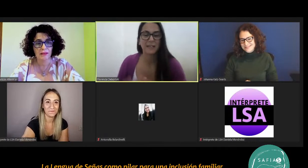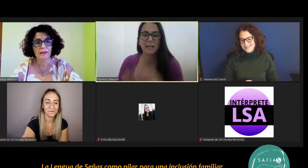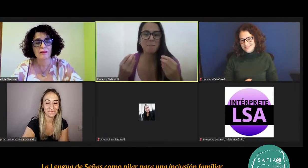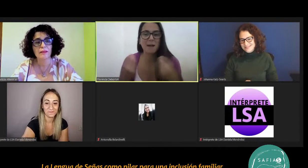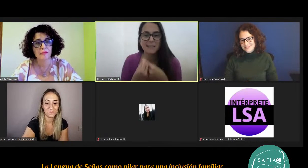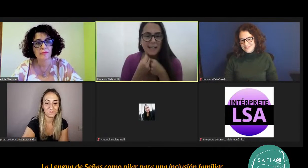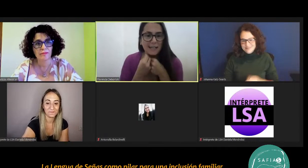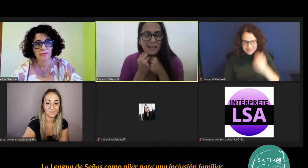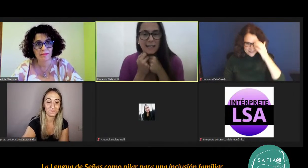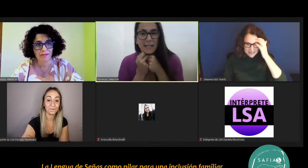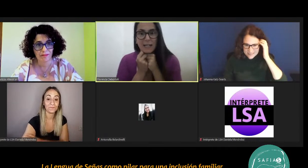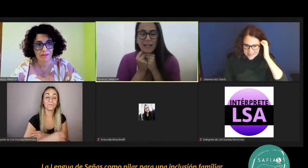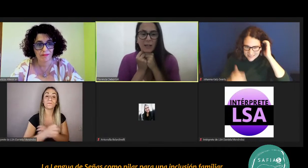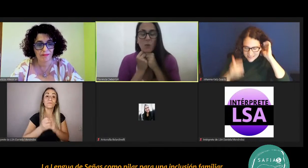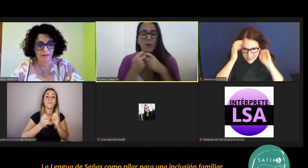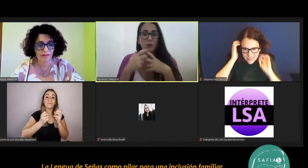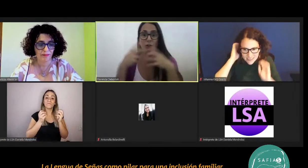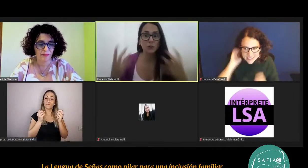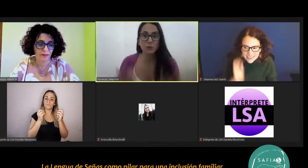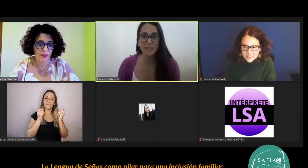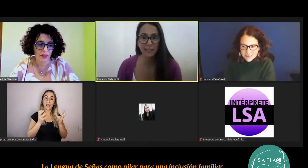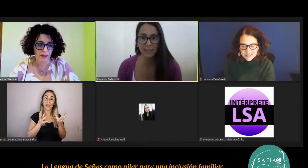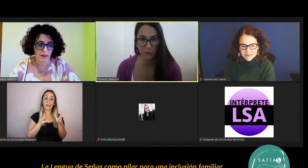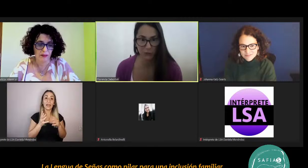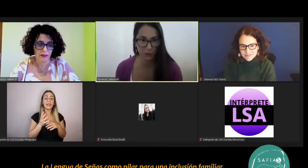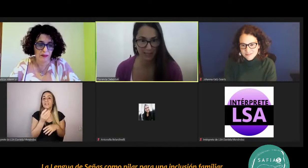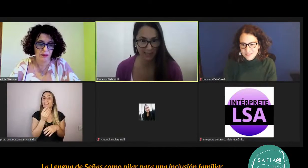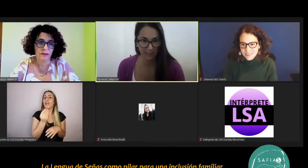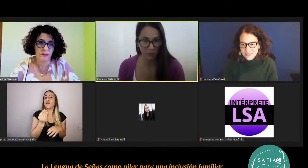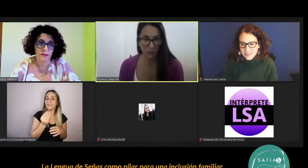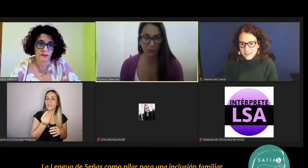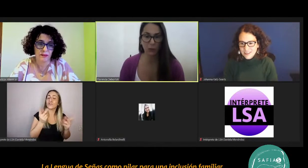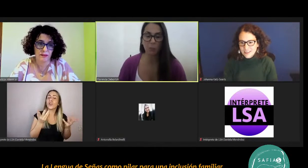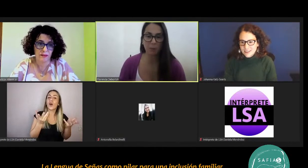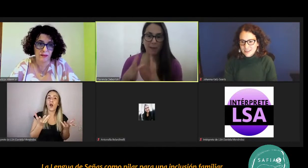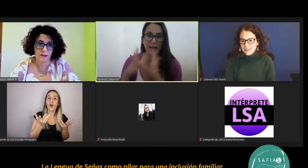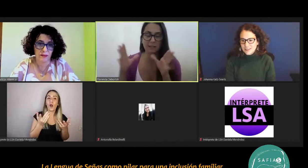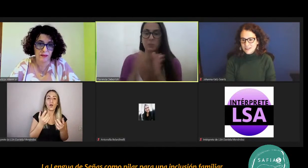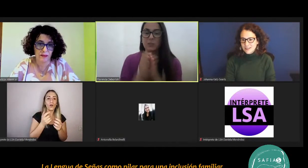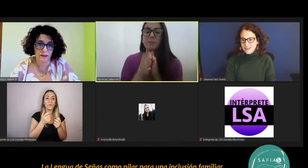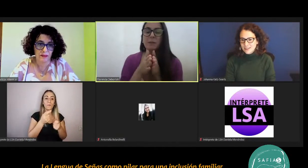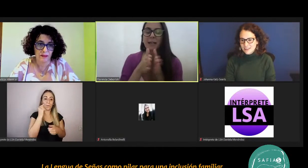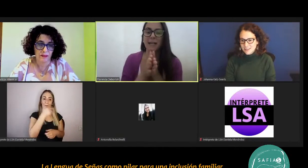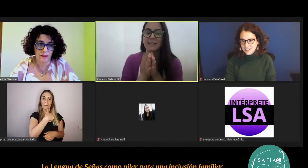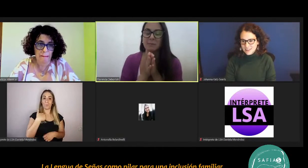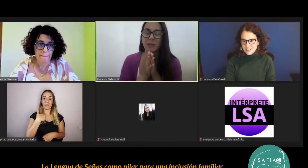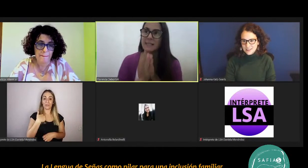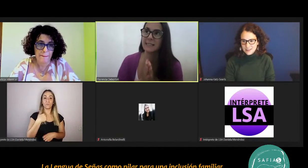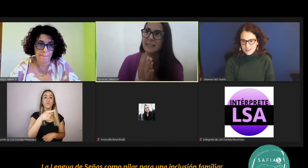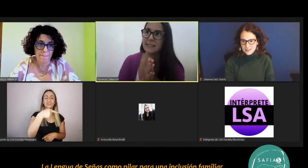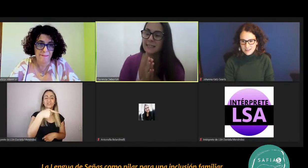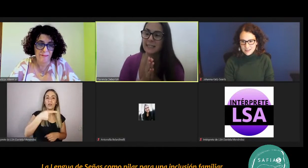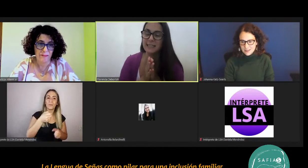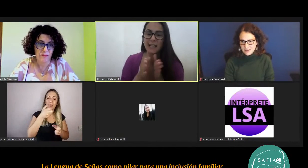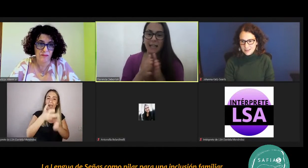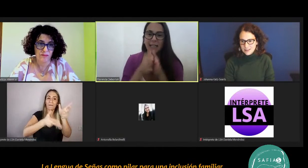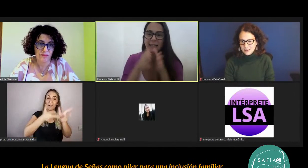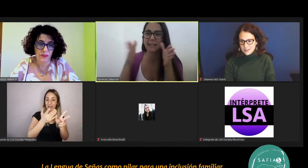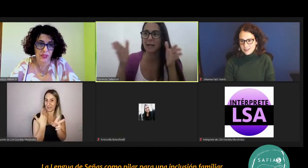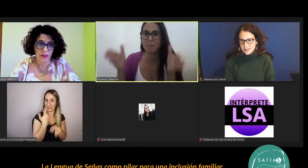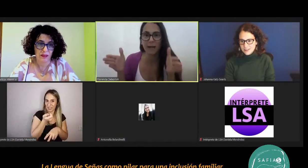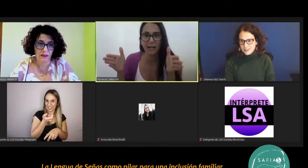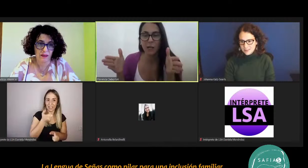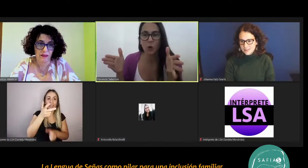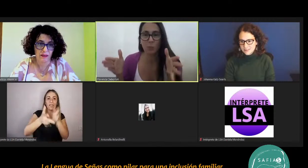Bien, ¿qué pasa cuando no sucede eso, Joana? Cuando los papás, vos siempre marcás, recién decías, en